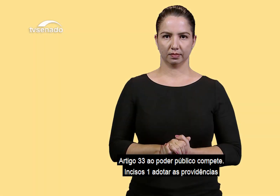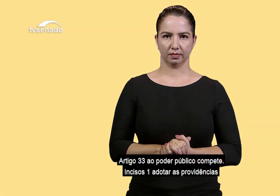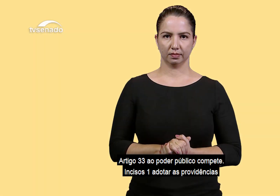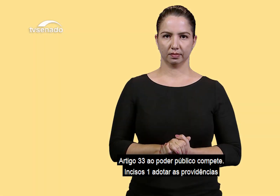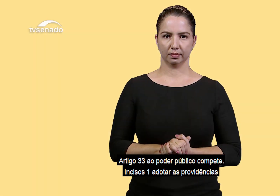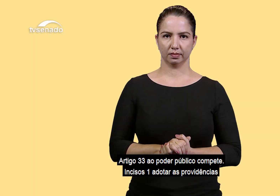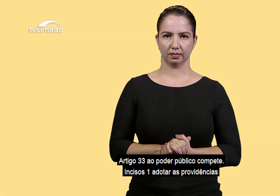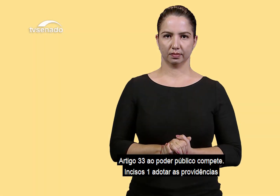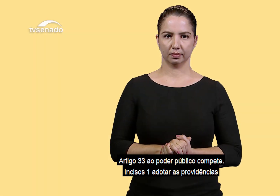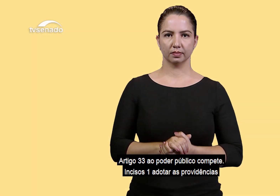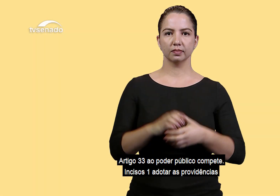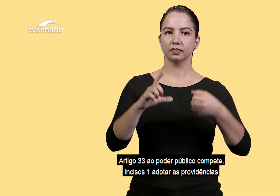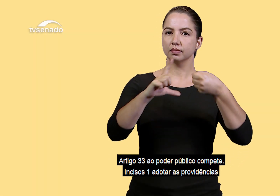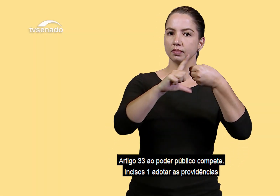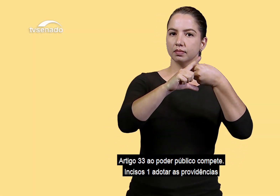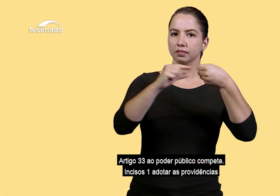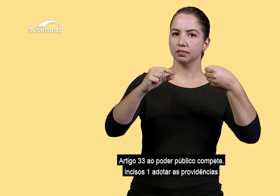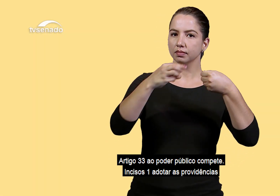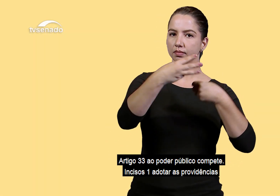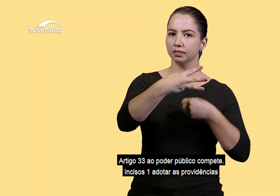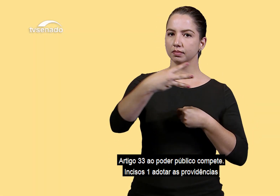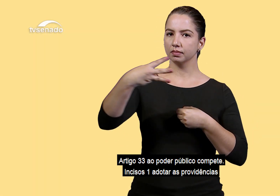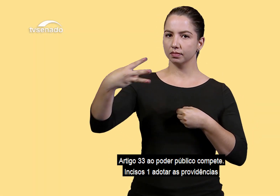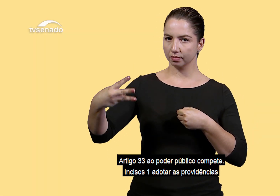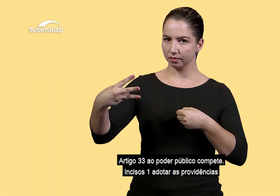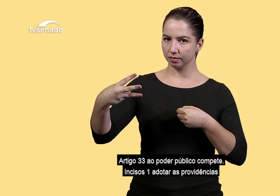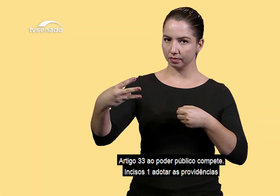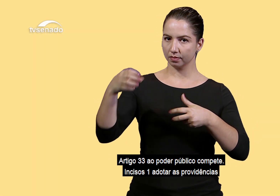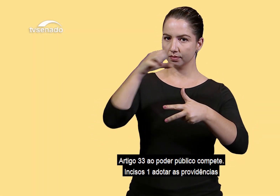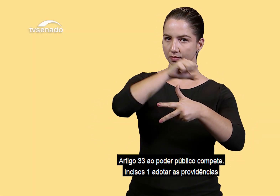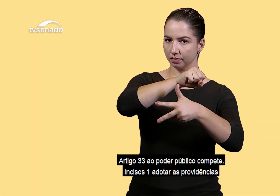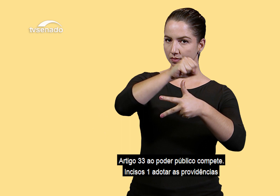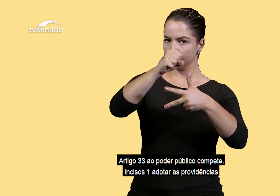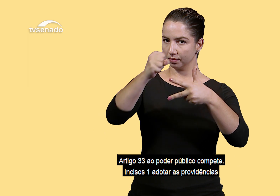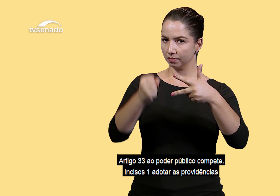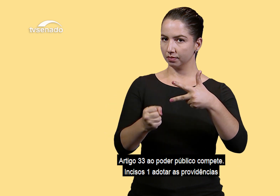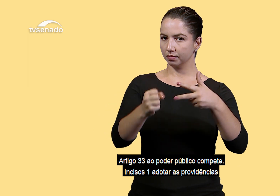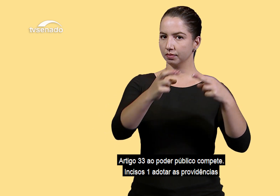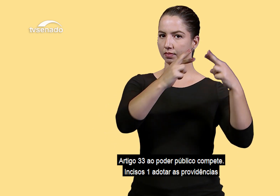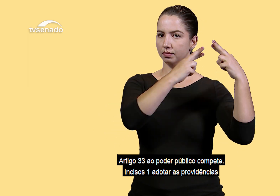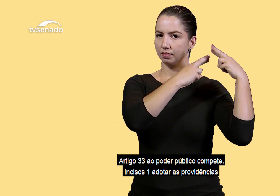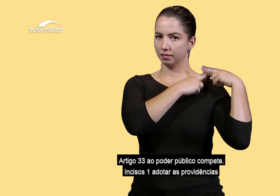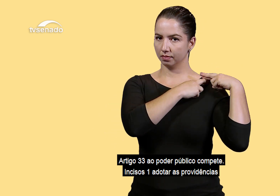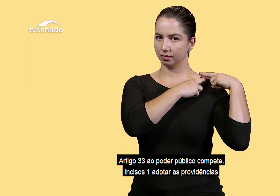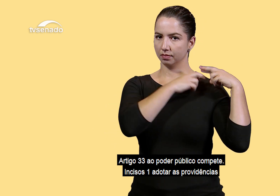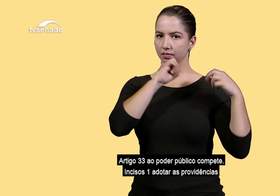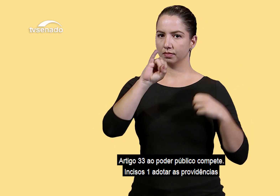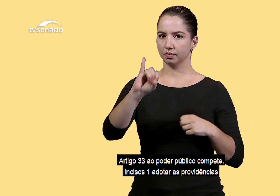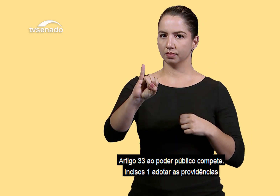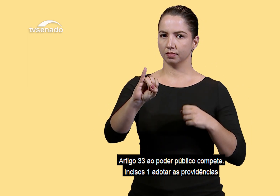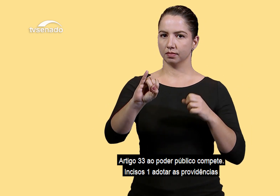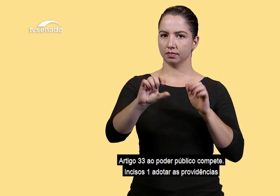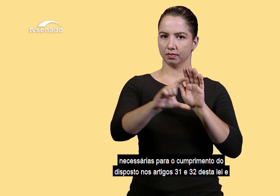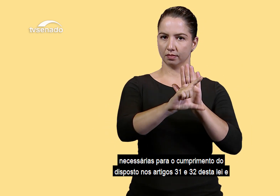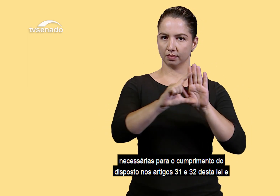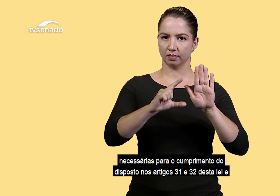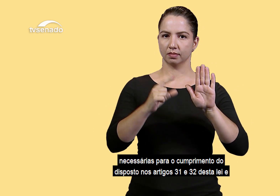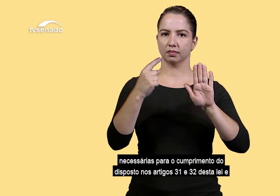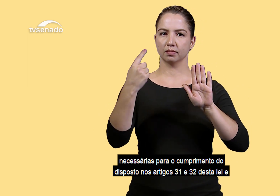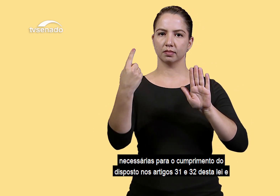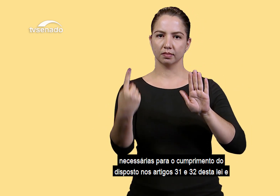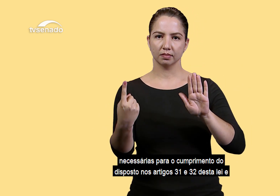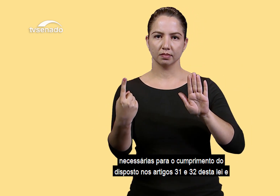Artigo 33. Ao poder público compete, Inciso 1. Adotar as